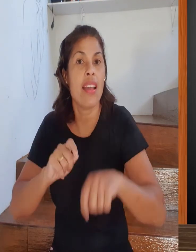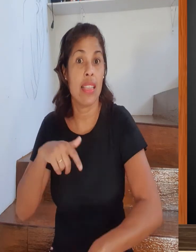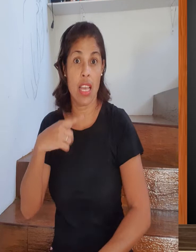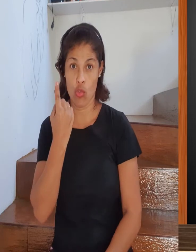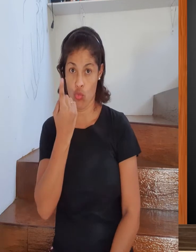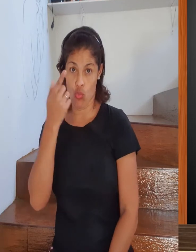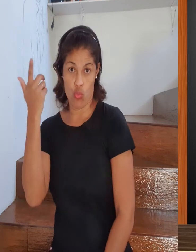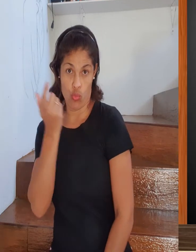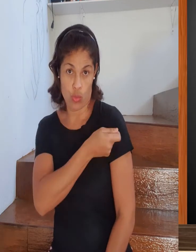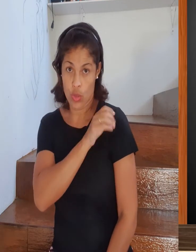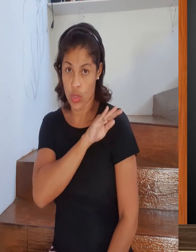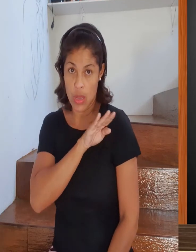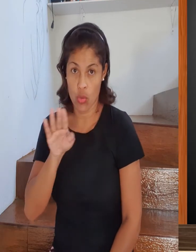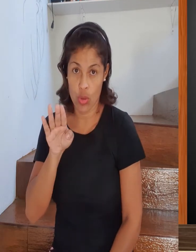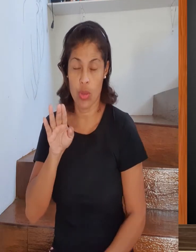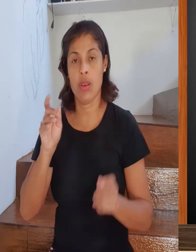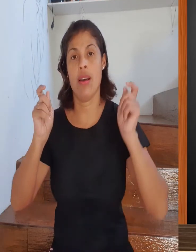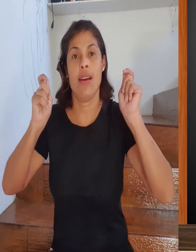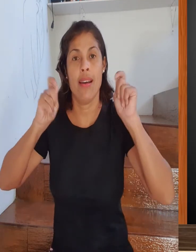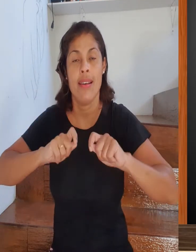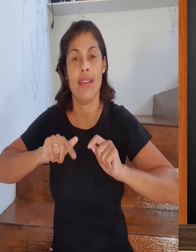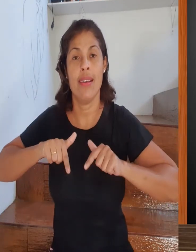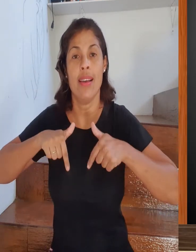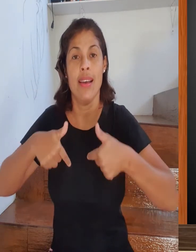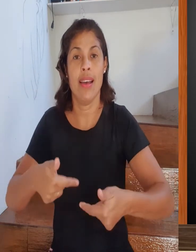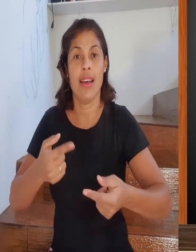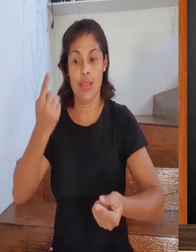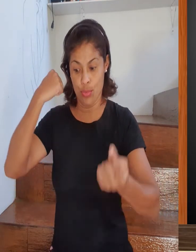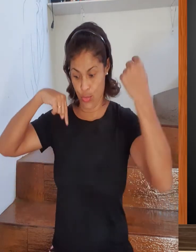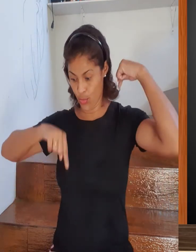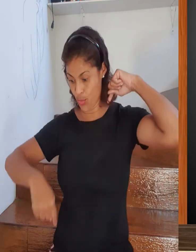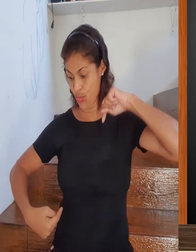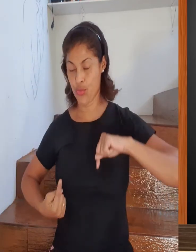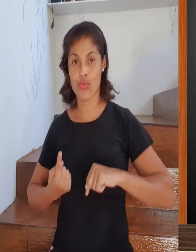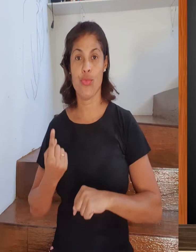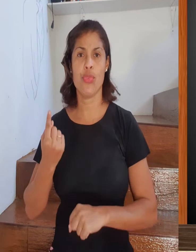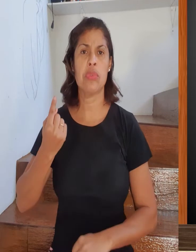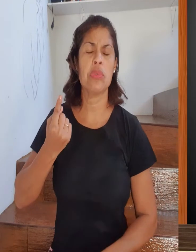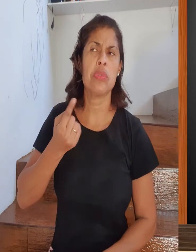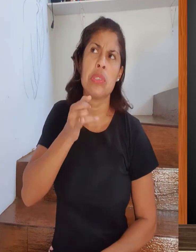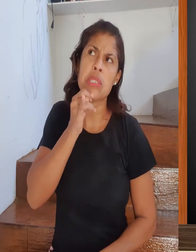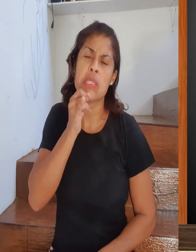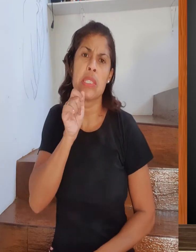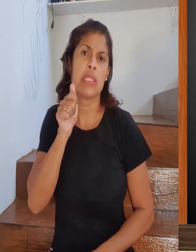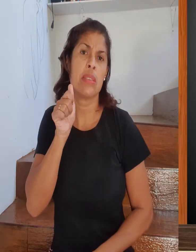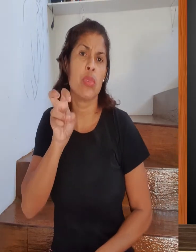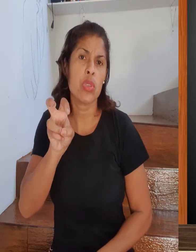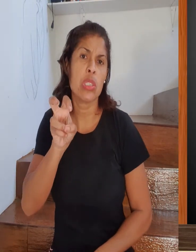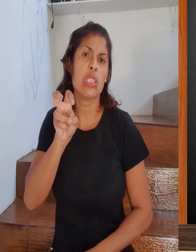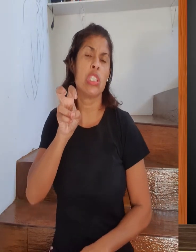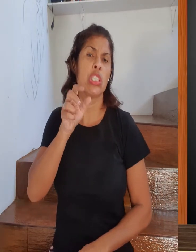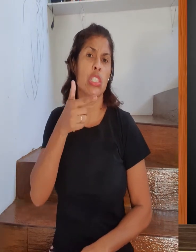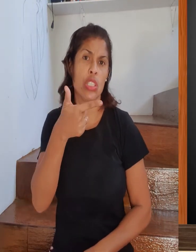permite que uma única injeção de penicilina possa atuar no organismo entre 15